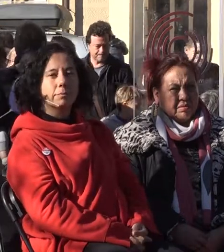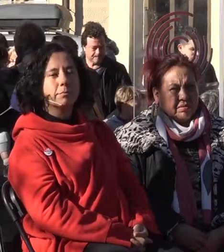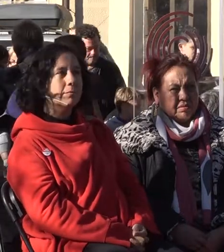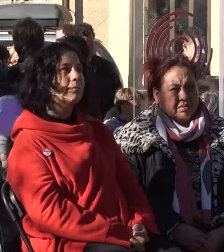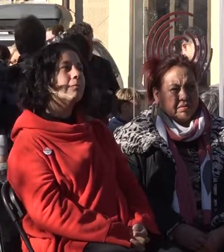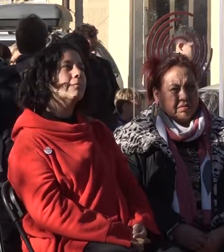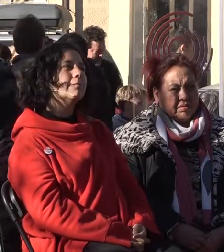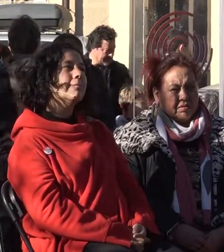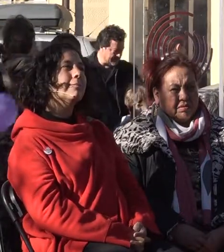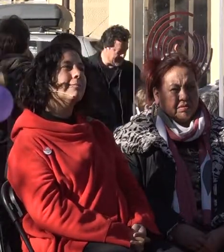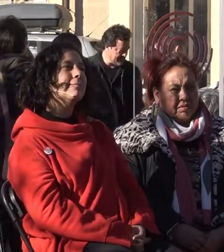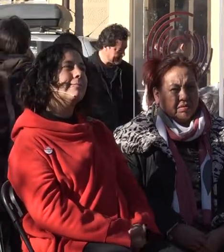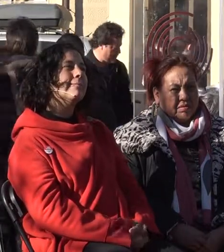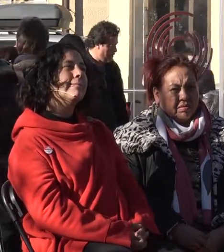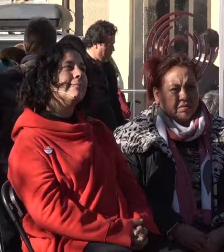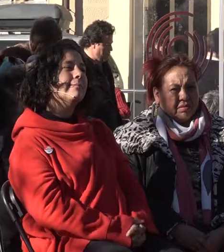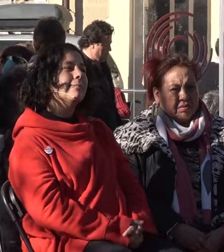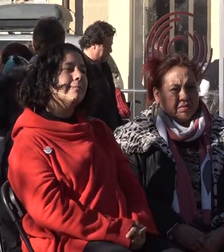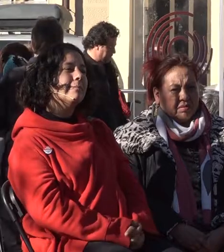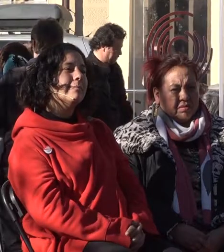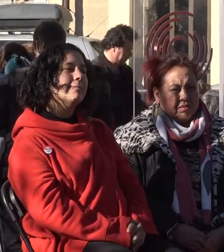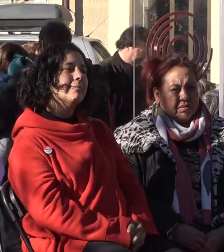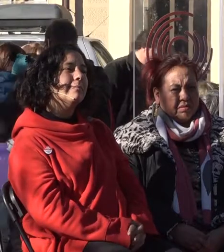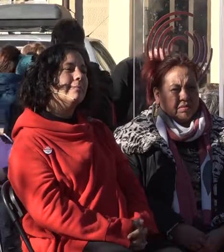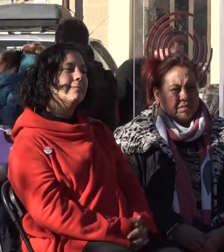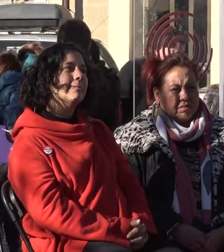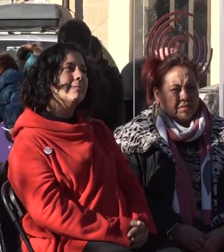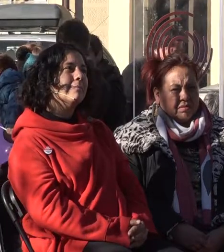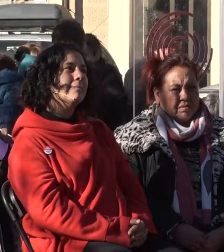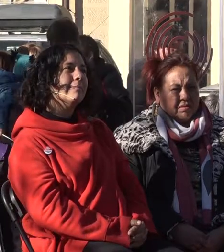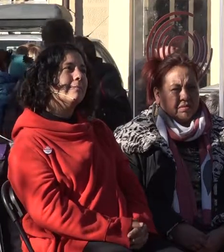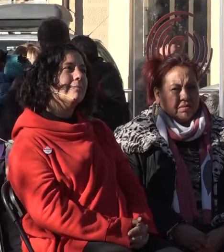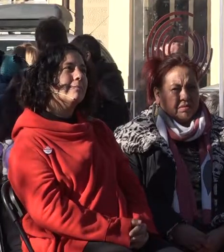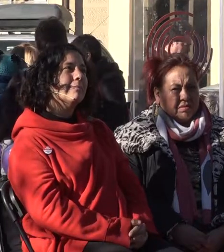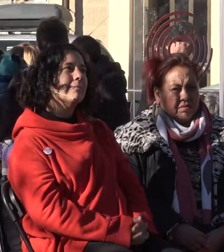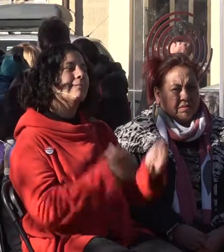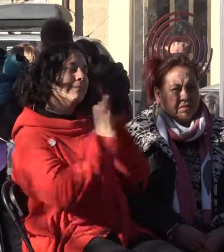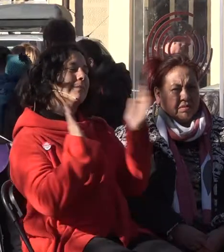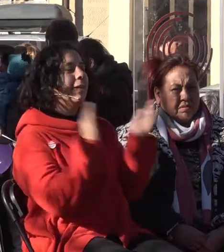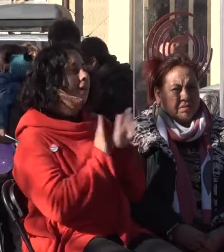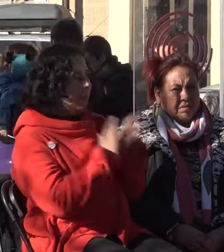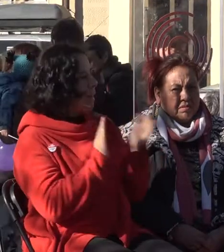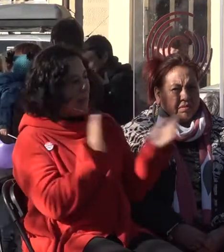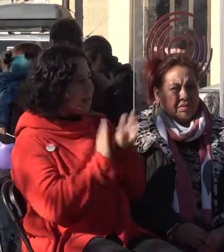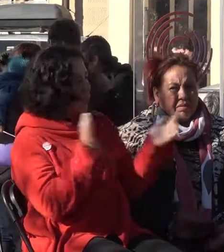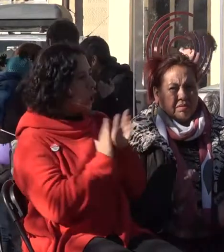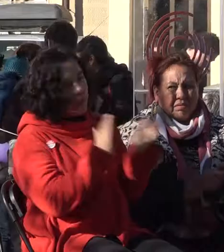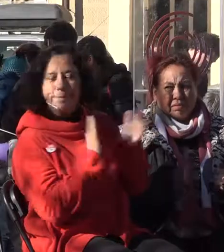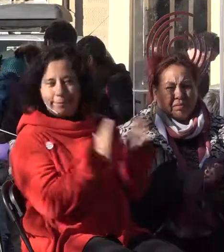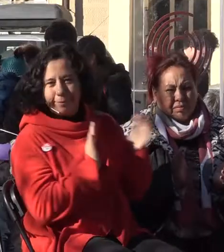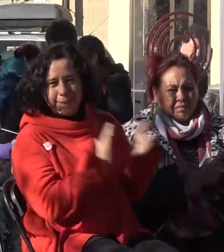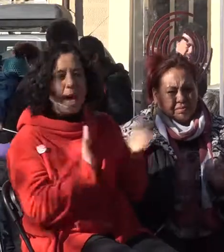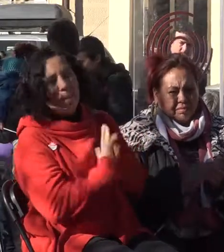ese candidato que realmente nos representa y que se va dejando la piel yo creo que xavi es una persona una persona